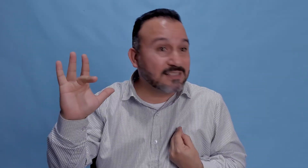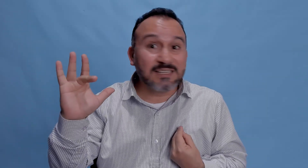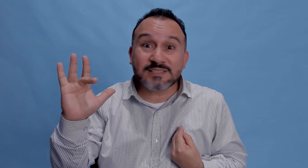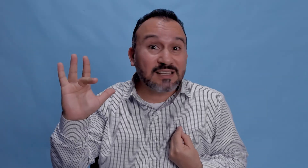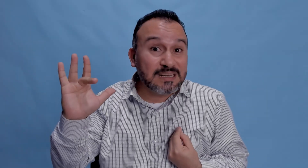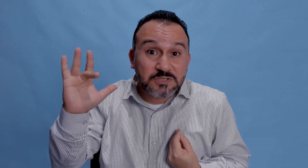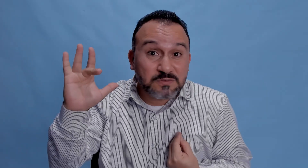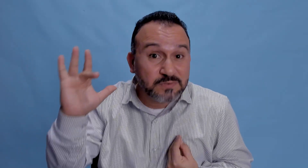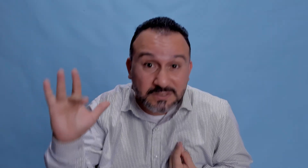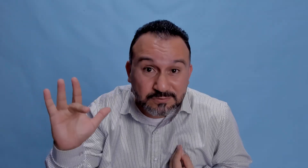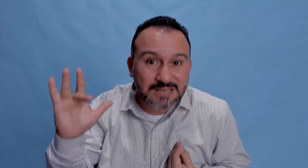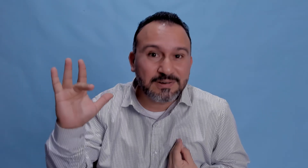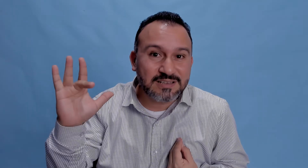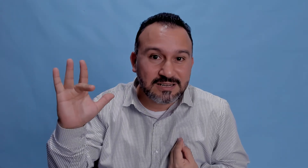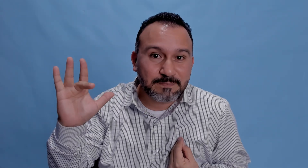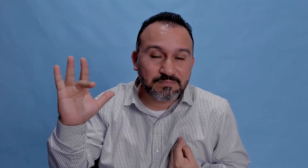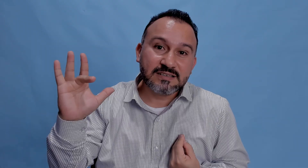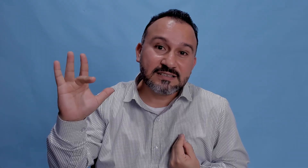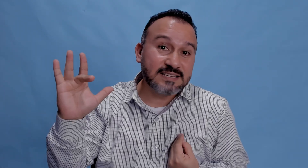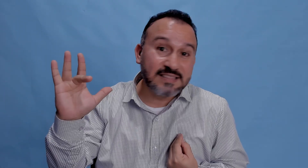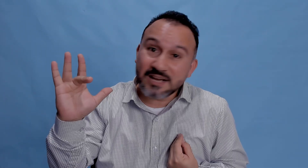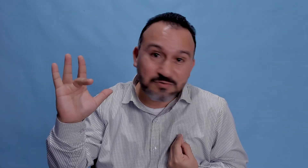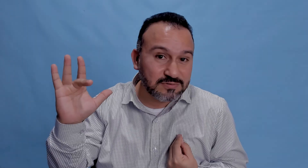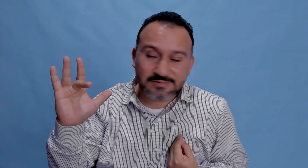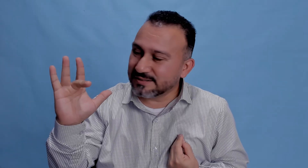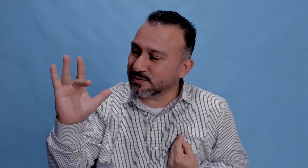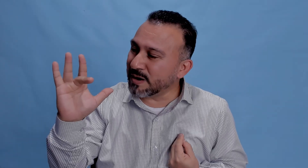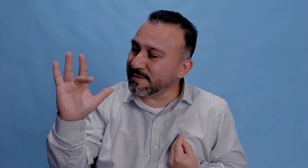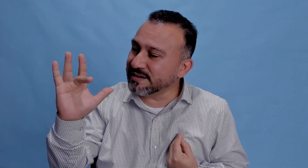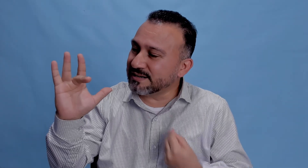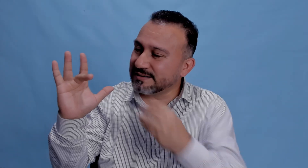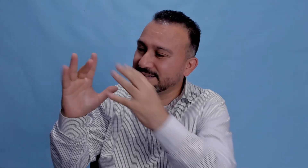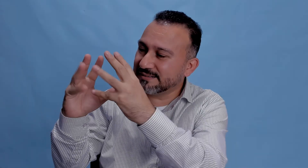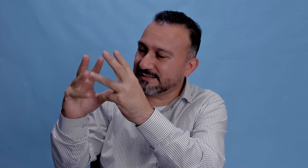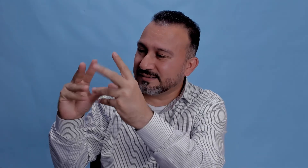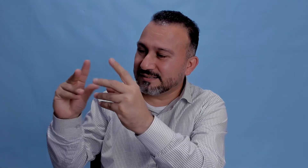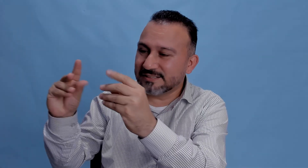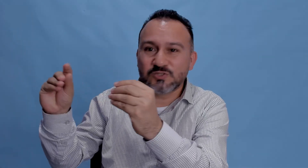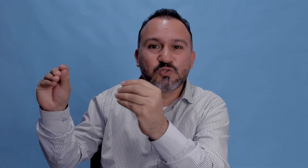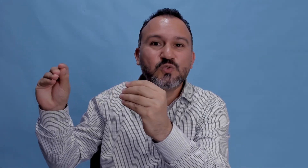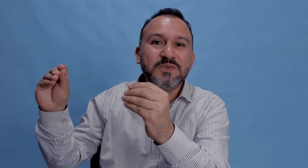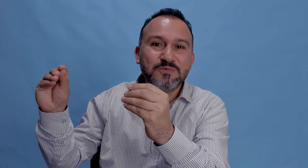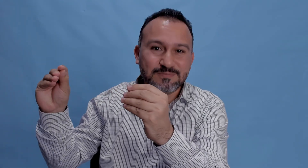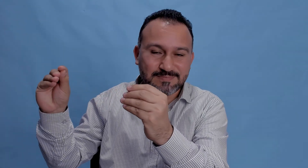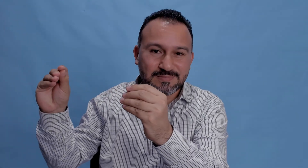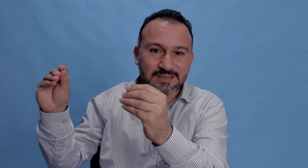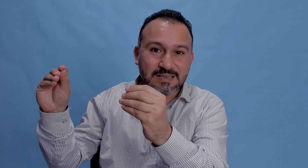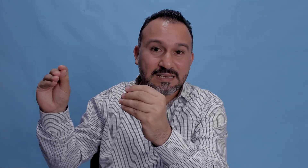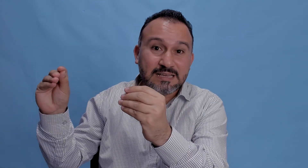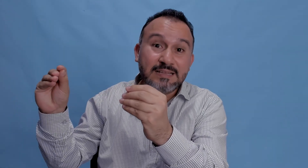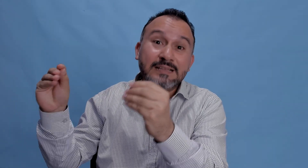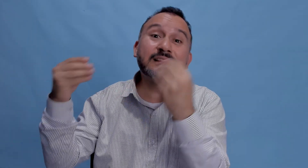não estaremos vivos amanhã? Senão, o amanhã sumiu.